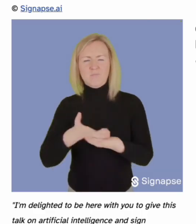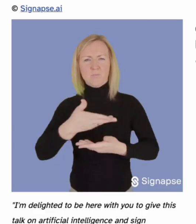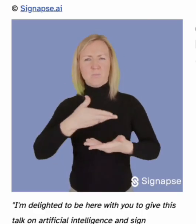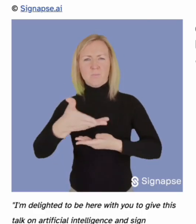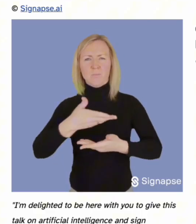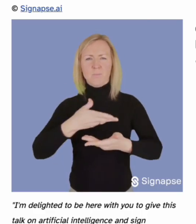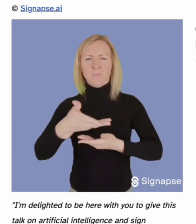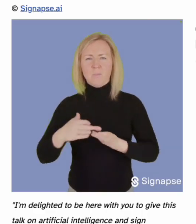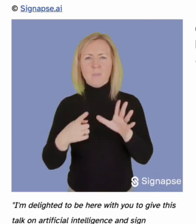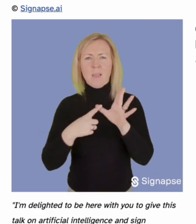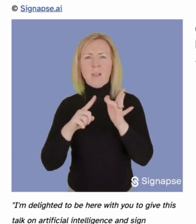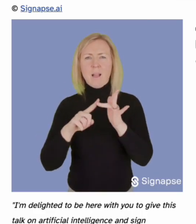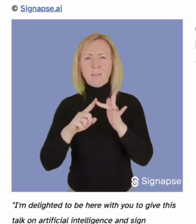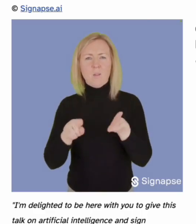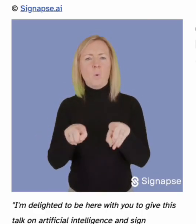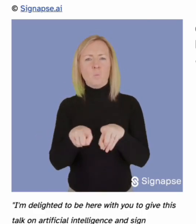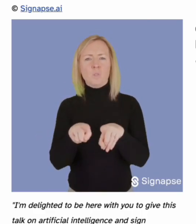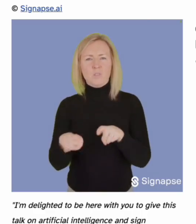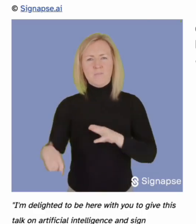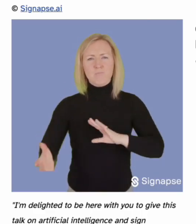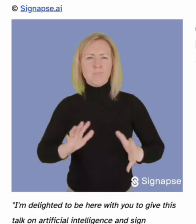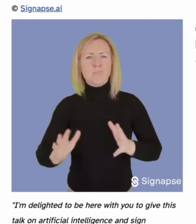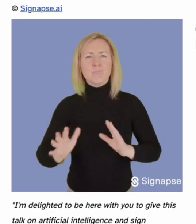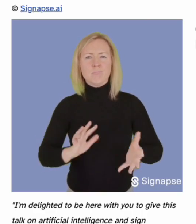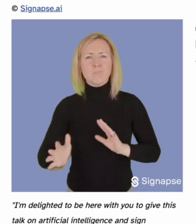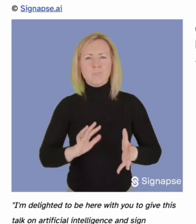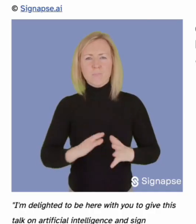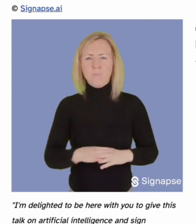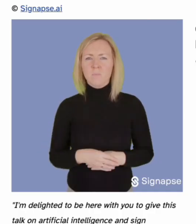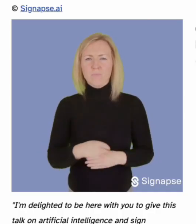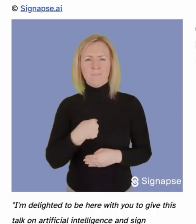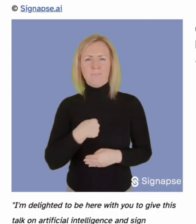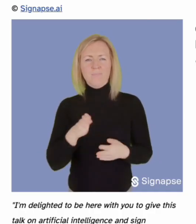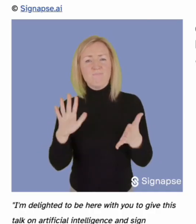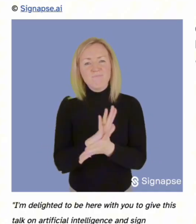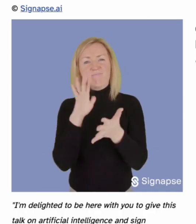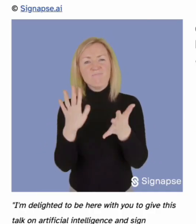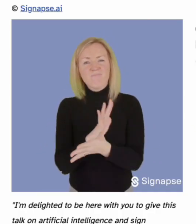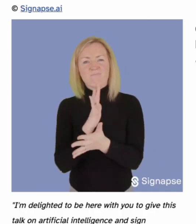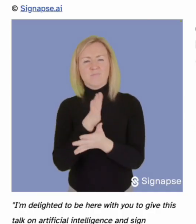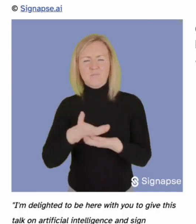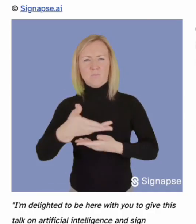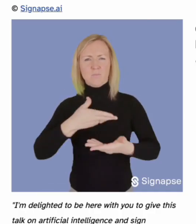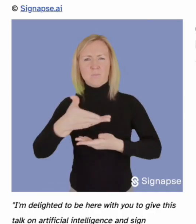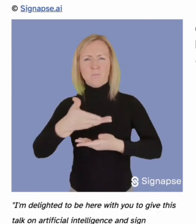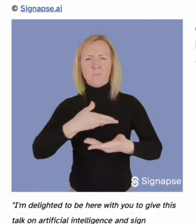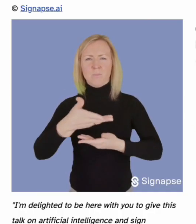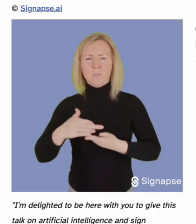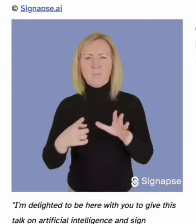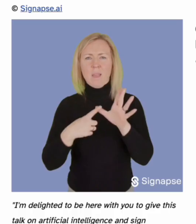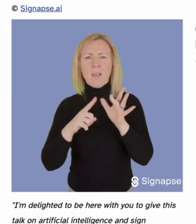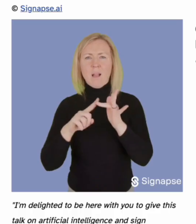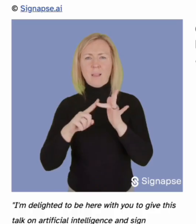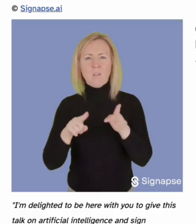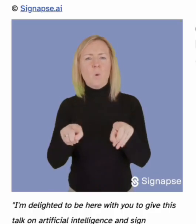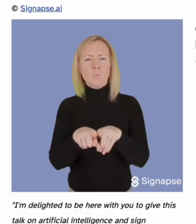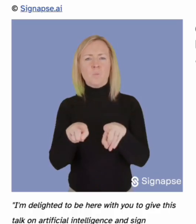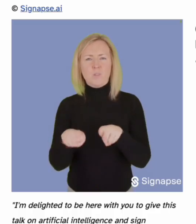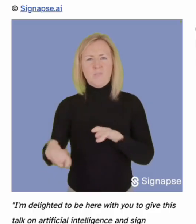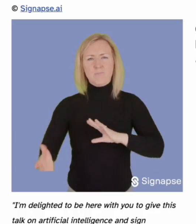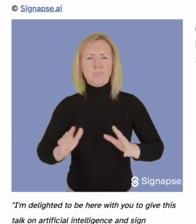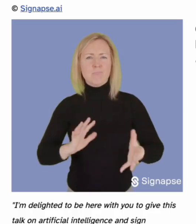du tout bonne. Il manque des mots. J'ai même des notions en langue des signes britannique et il manque le